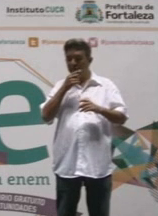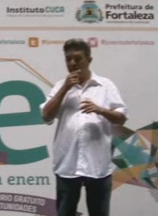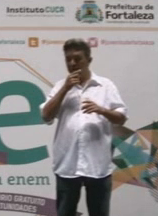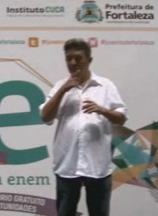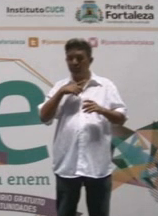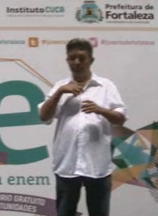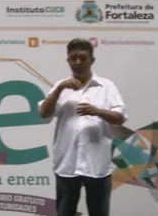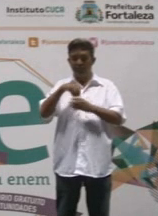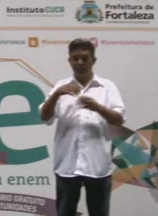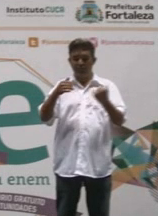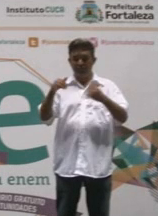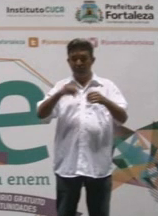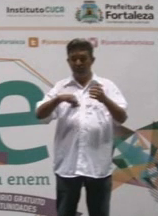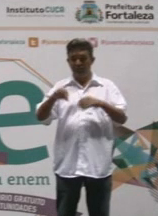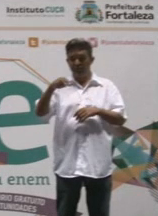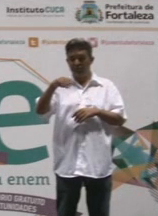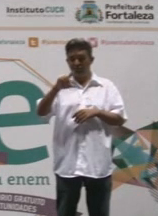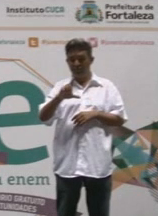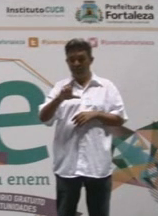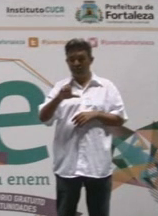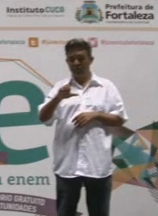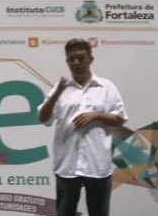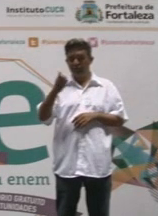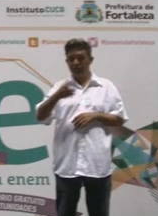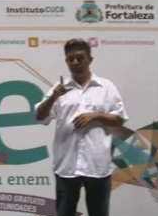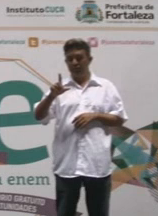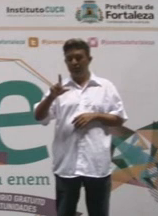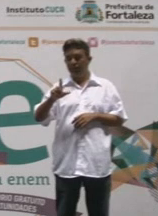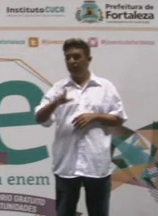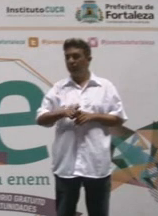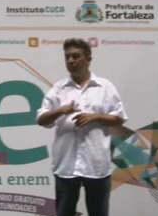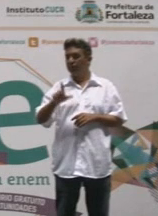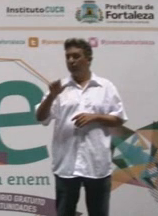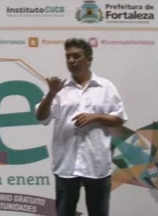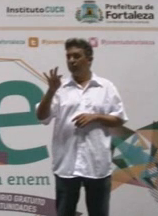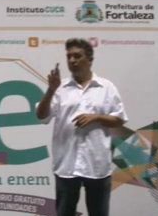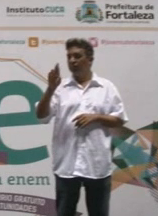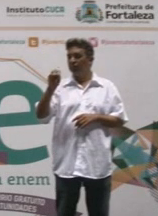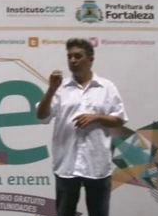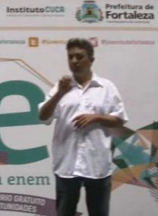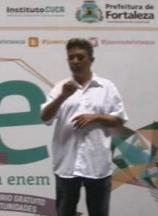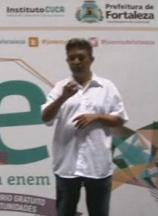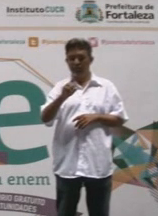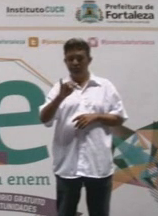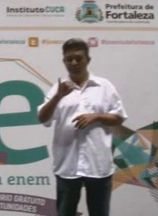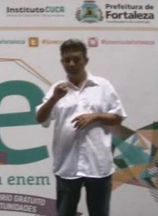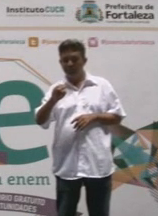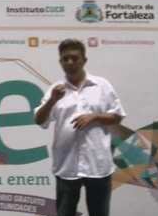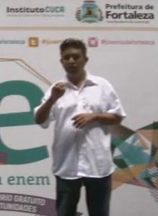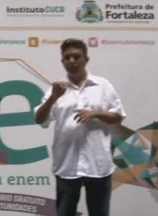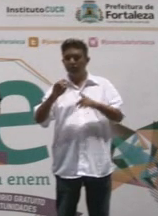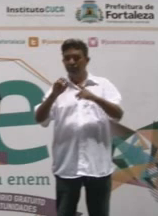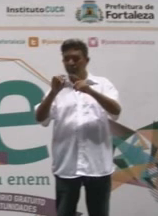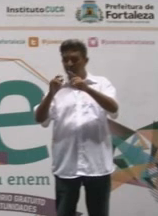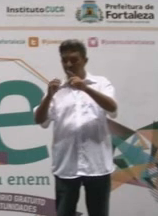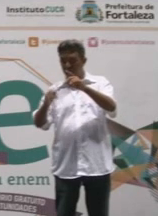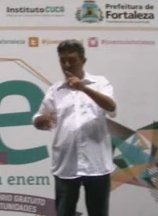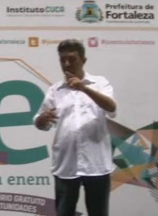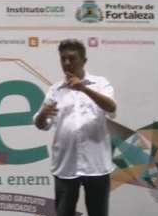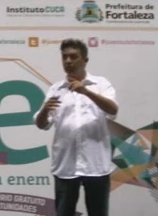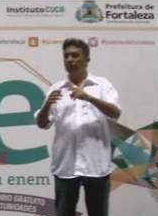água, composição química em miligramas por litro, cloreto 23,8, sódio 14,99. Isso aqui é